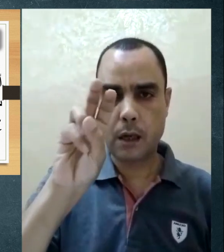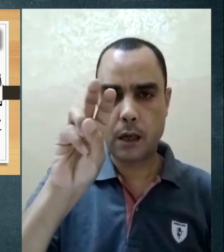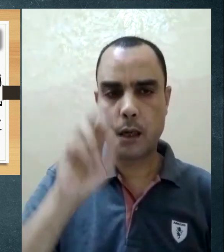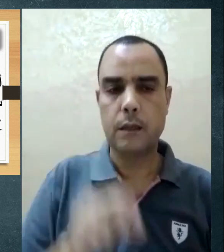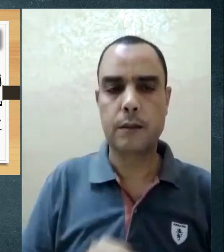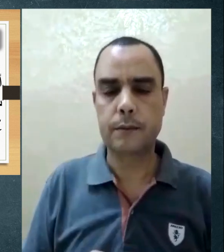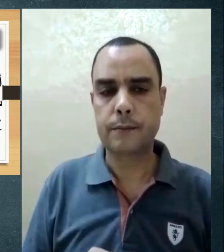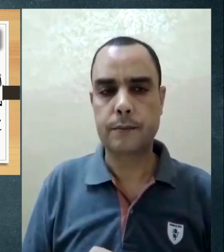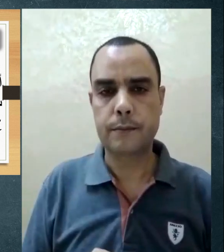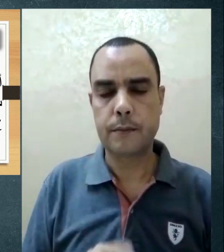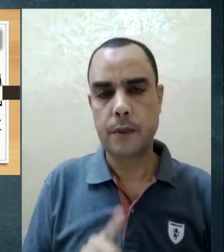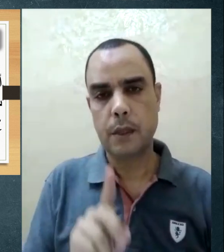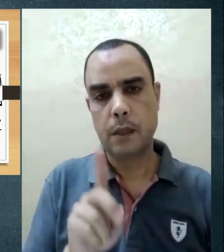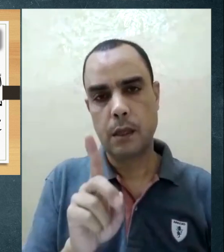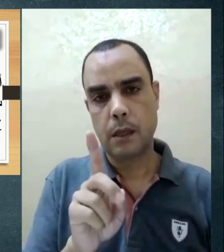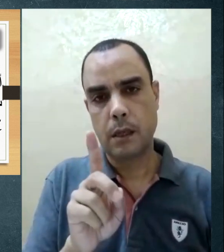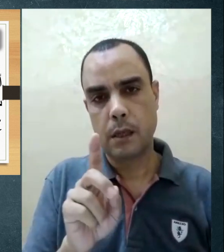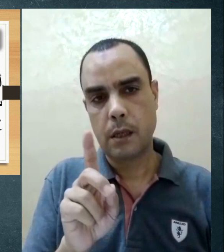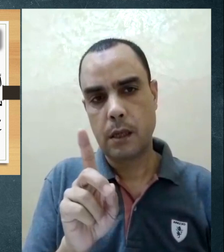المراهق